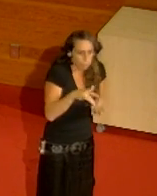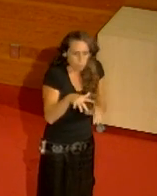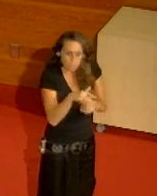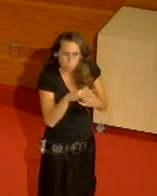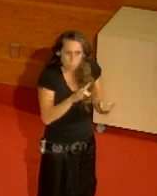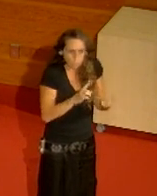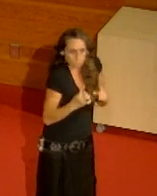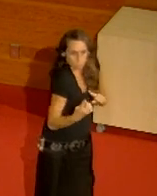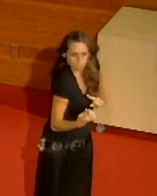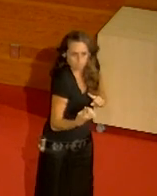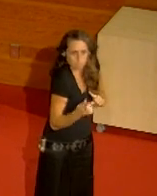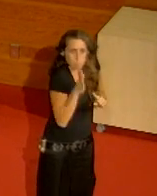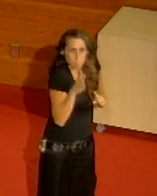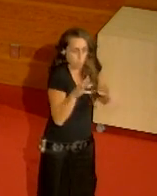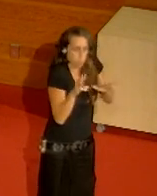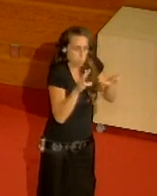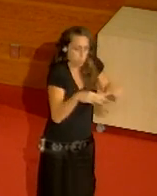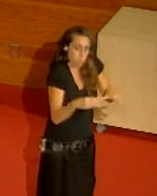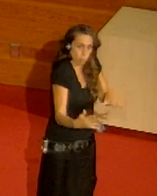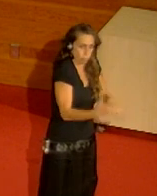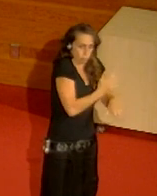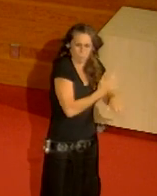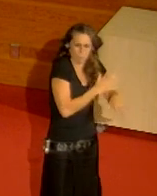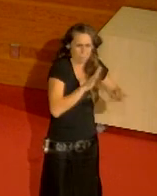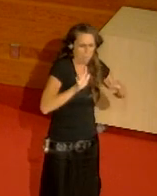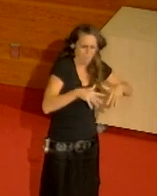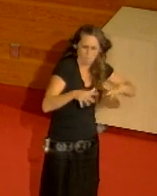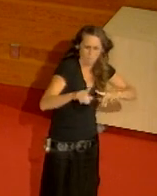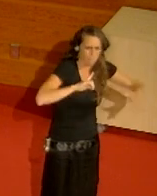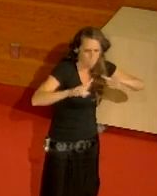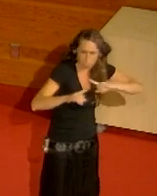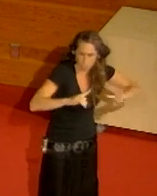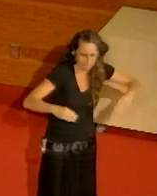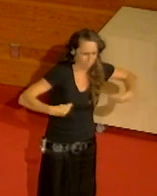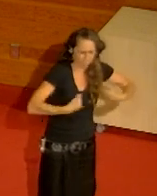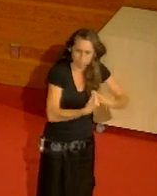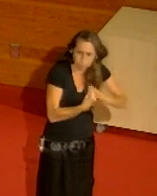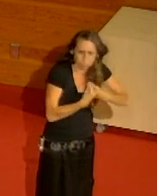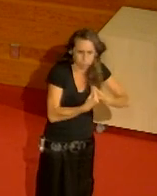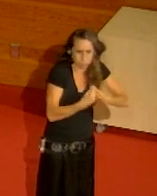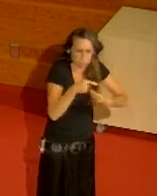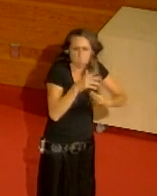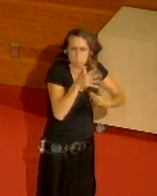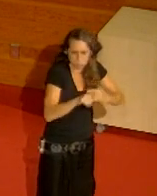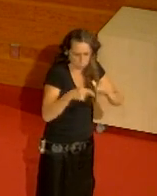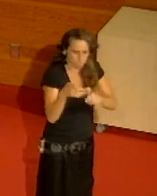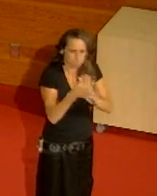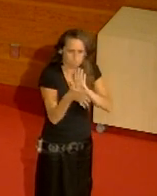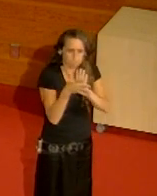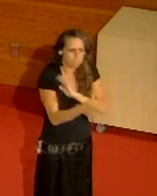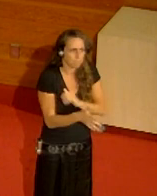el país lleva ocho meses viviendo unas protestas masivas luego hablaremos un poco más de del Por qué